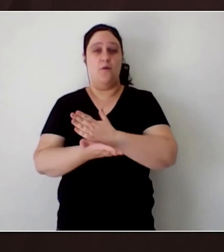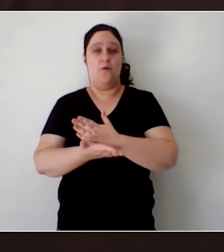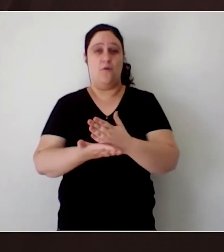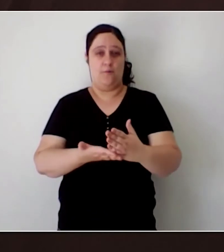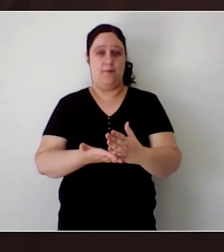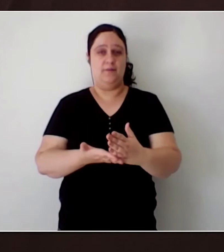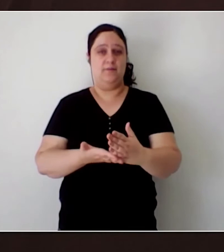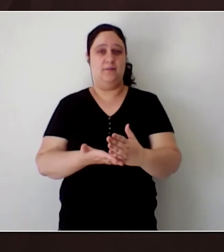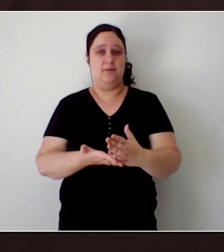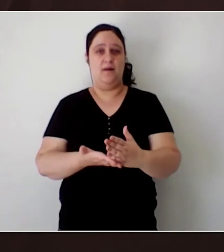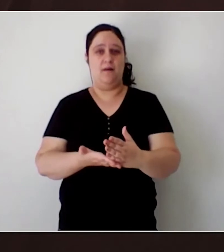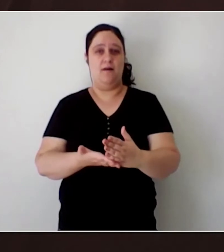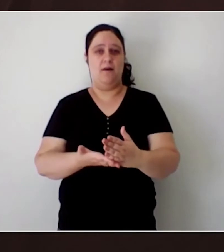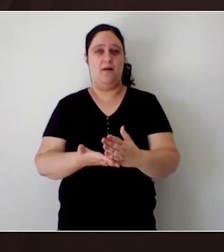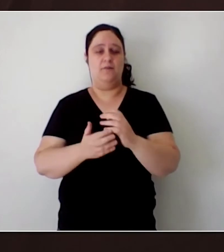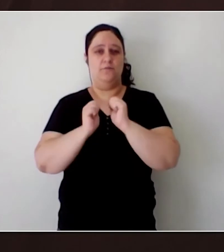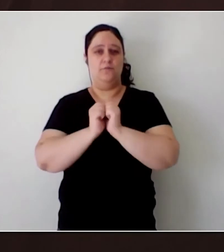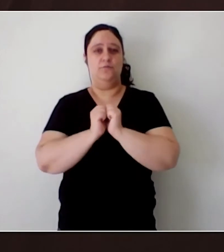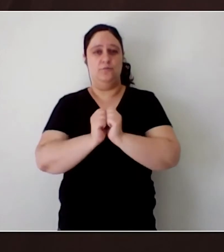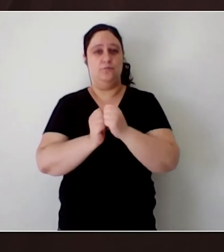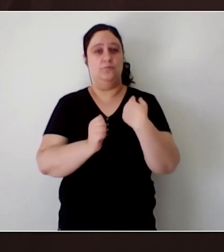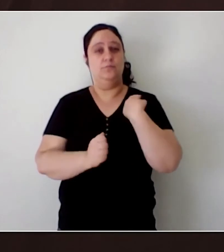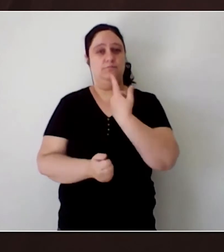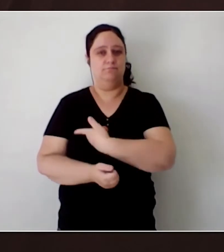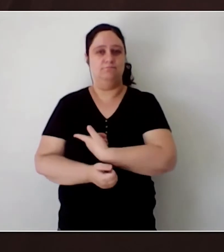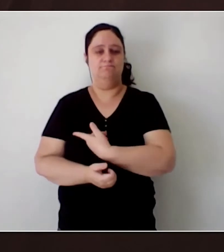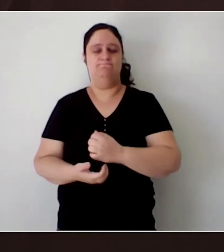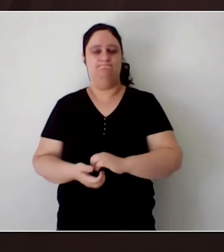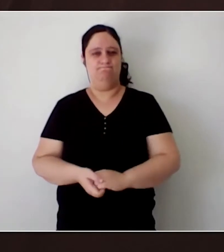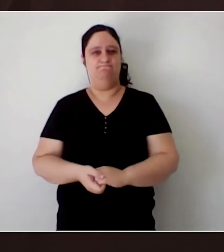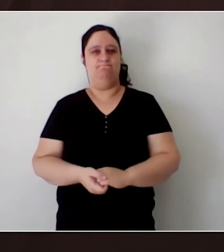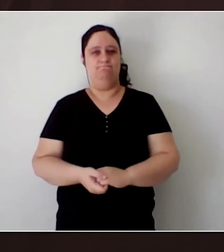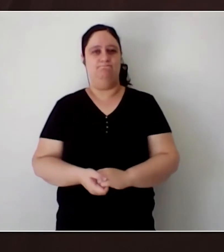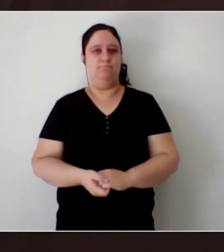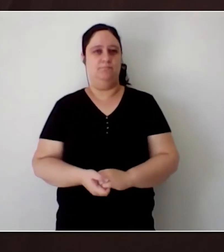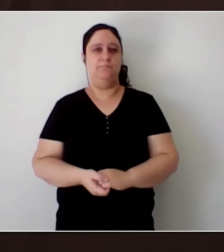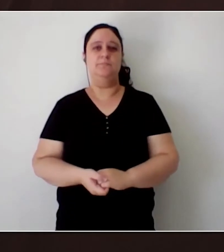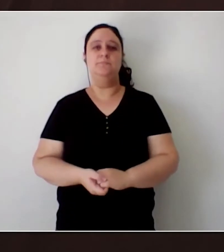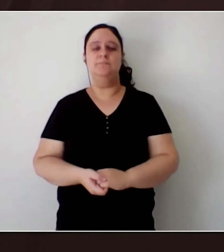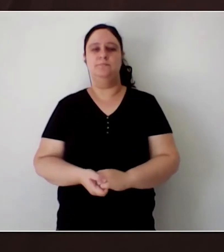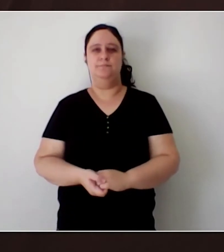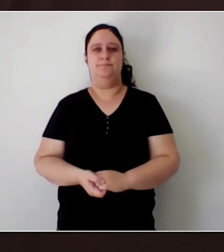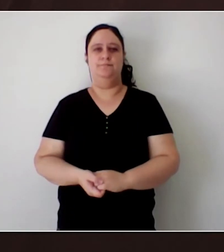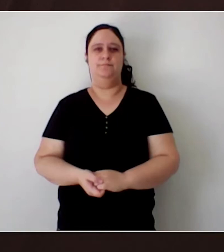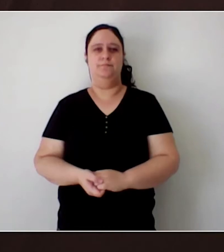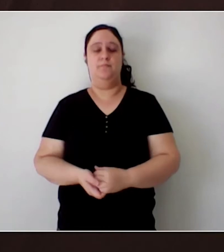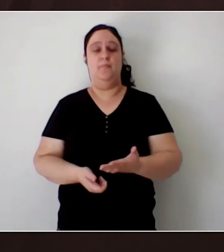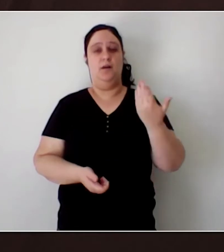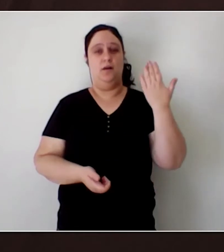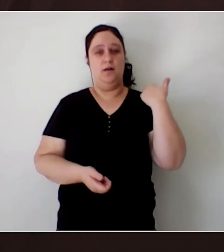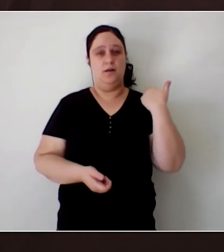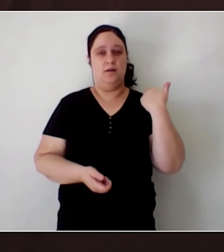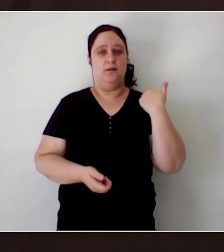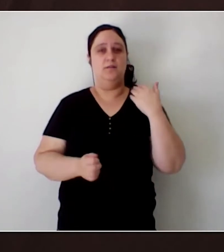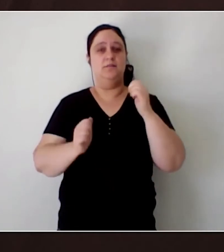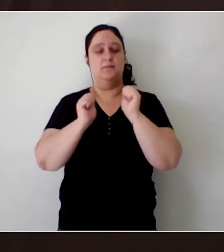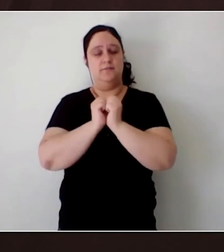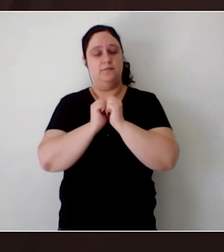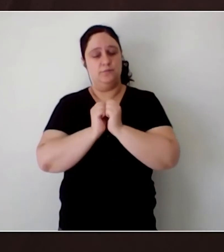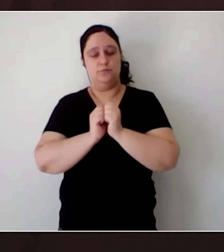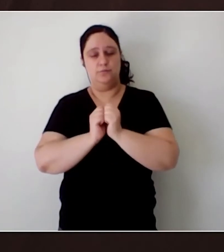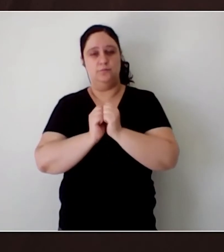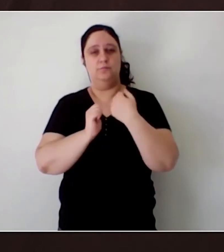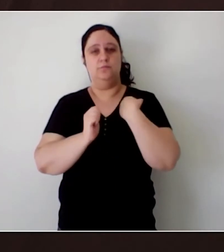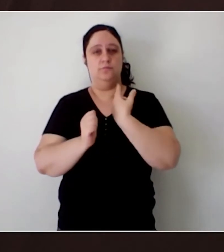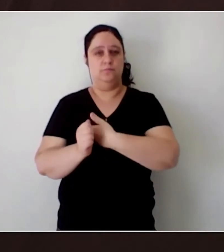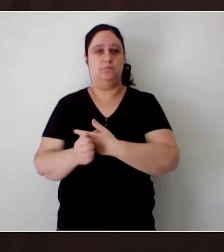Então não é coisa de fora, nosso meio. Eles saíram de nosso meio, entretanto, não eram dos